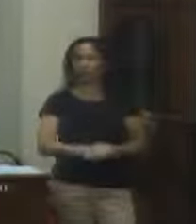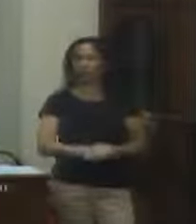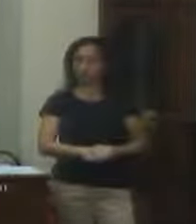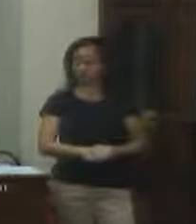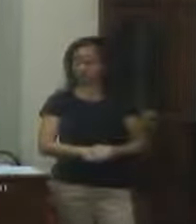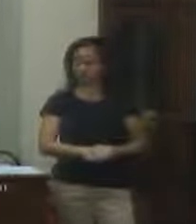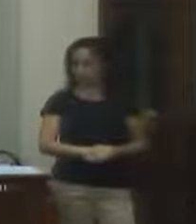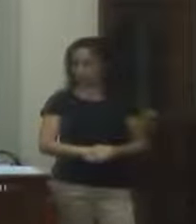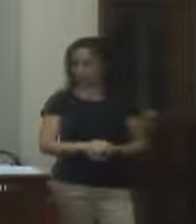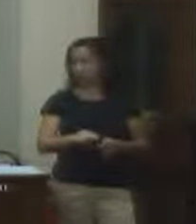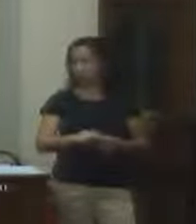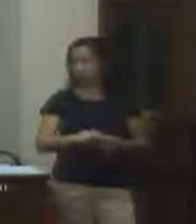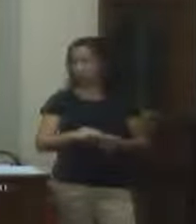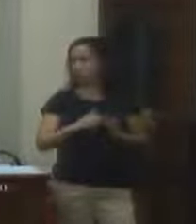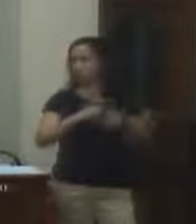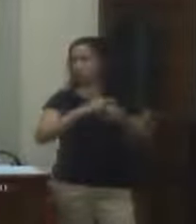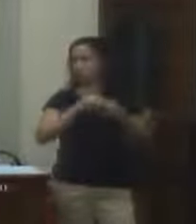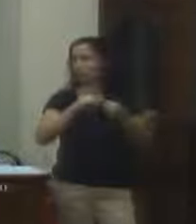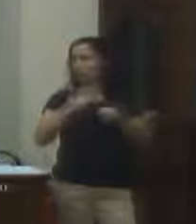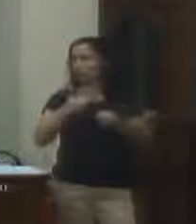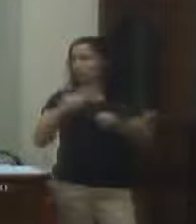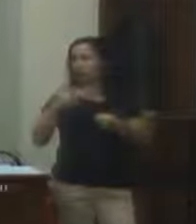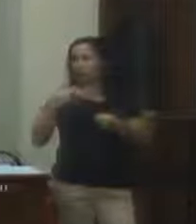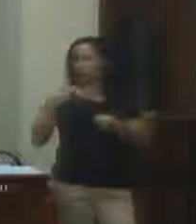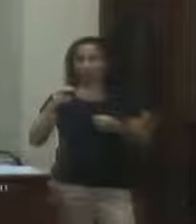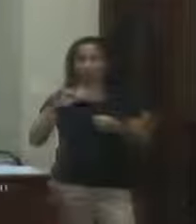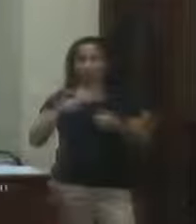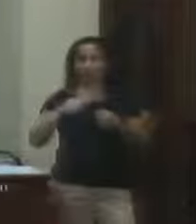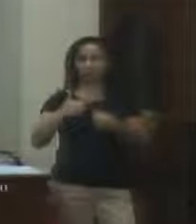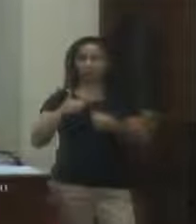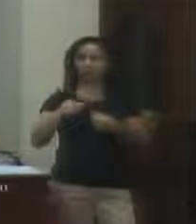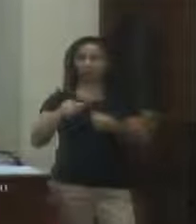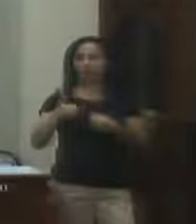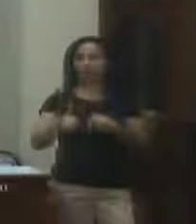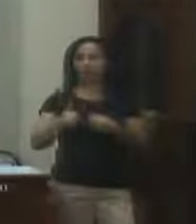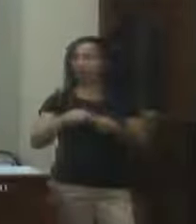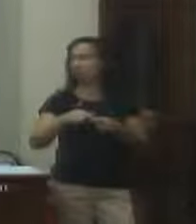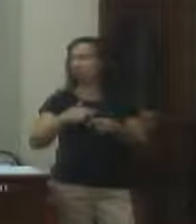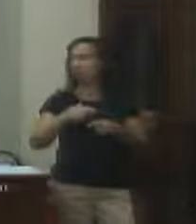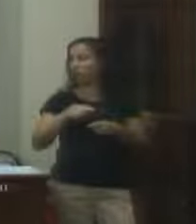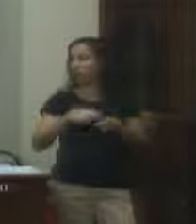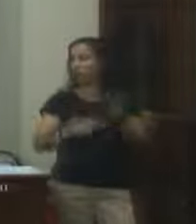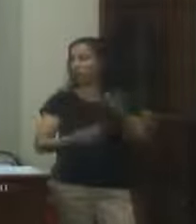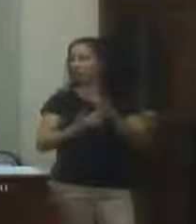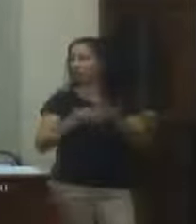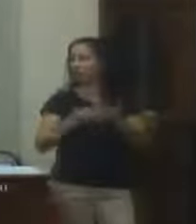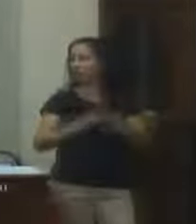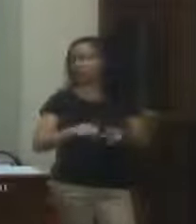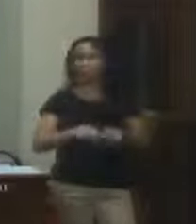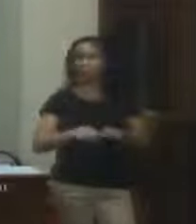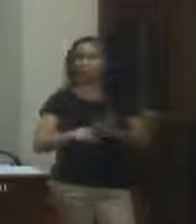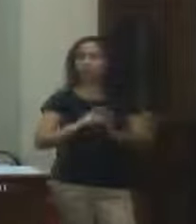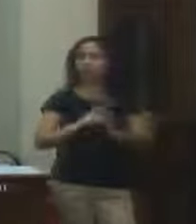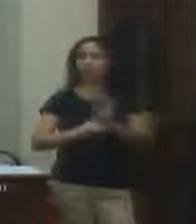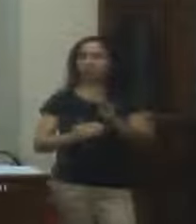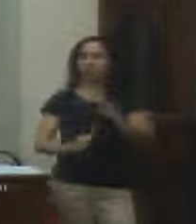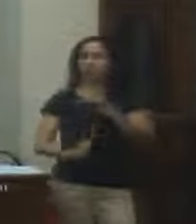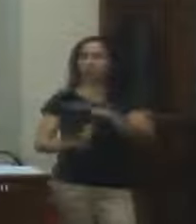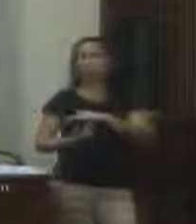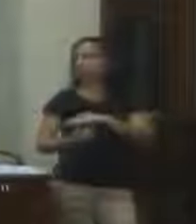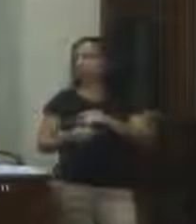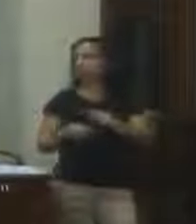Porque, inclusive, no artigo 175, 176, e o que finaliza, que dá a redação final, bate